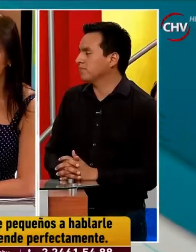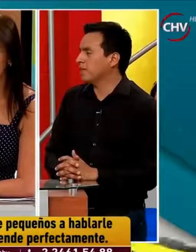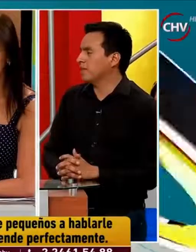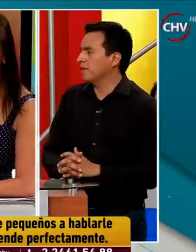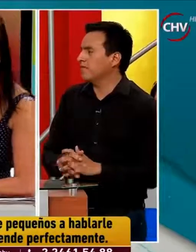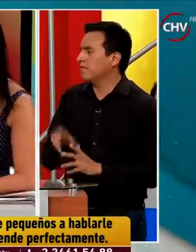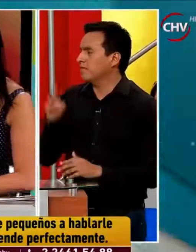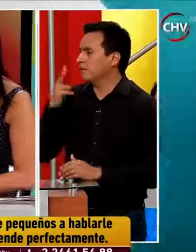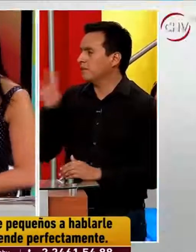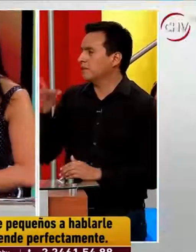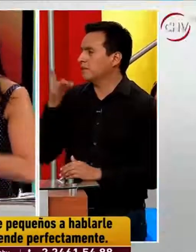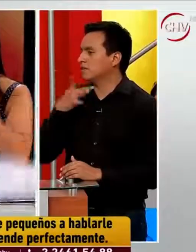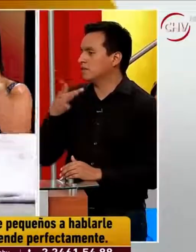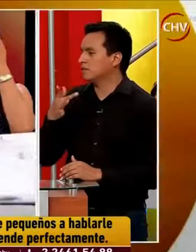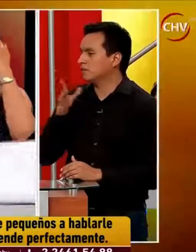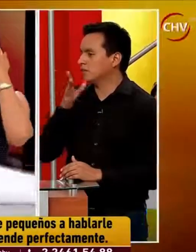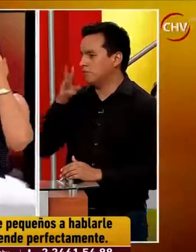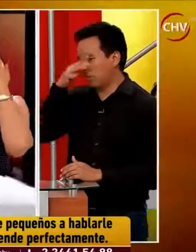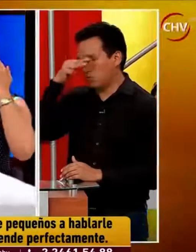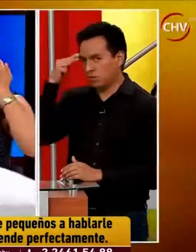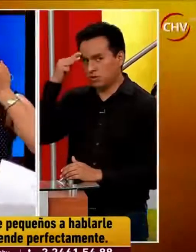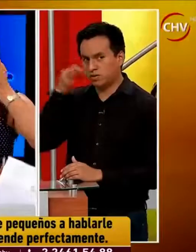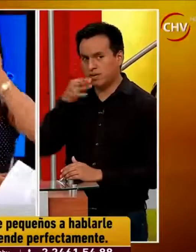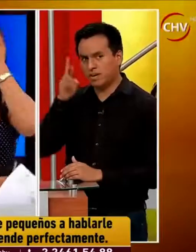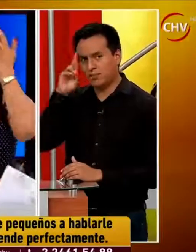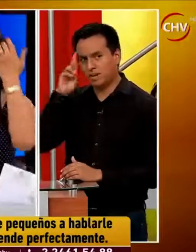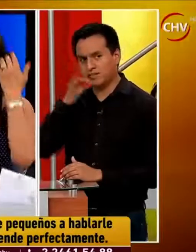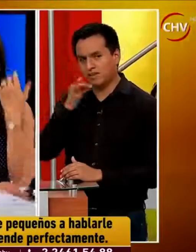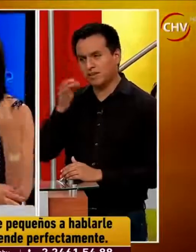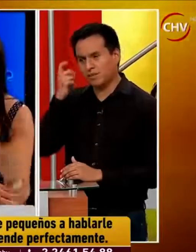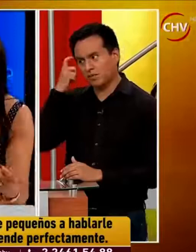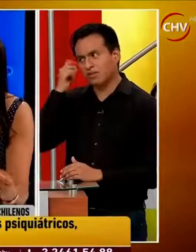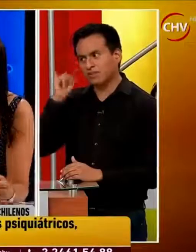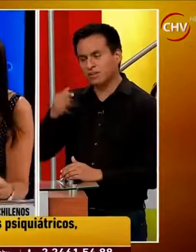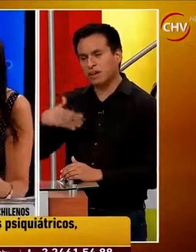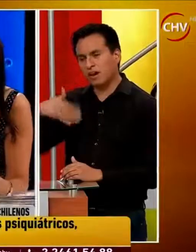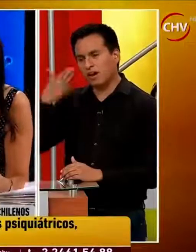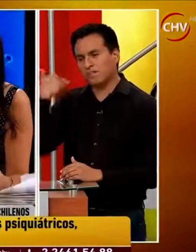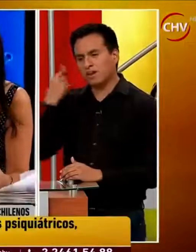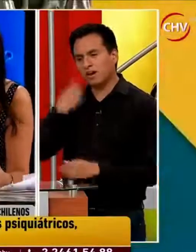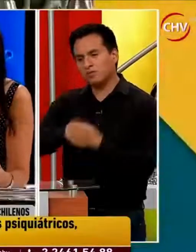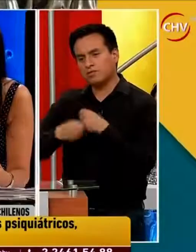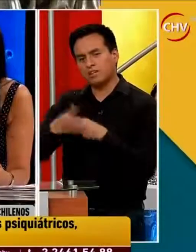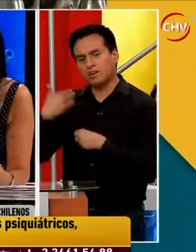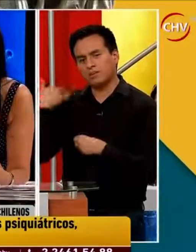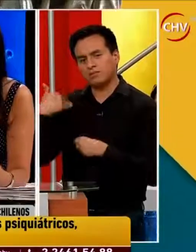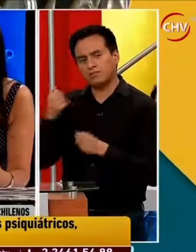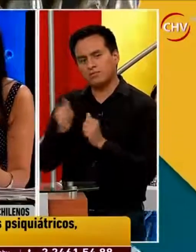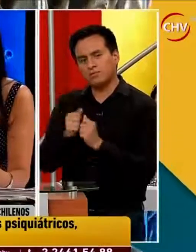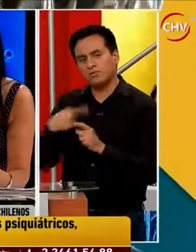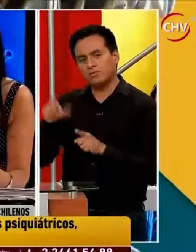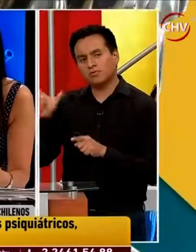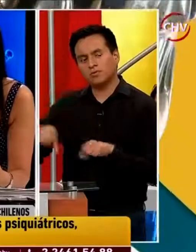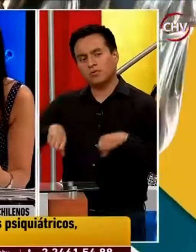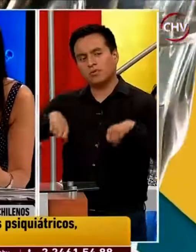Fíjate que, no sé si Melitón se recuerda, yo creo que sí. Hace unos años atrás tuvimos a otro joven que también